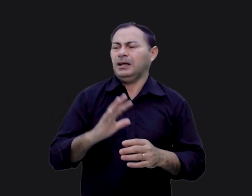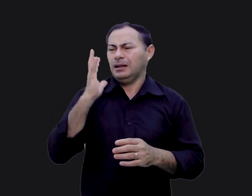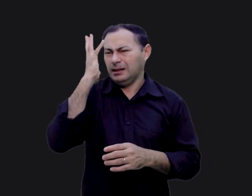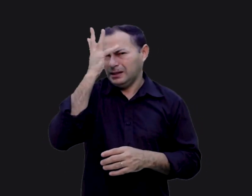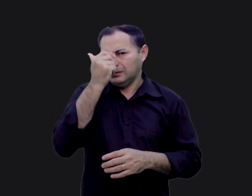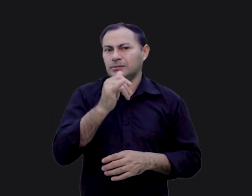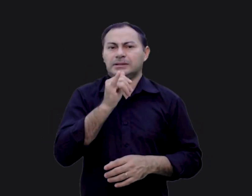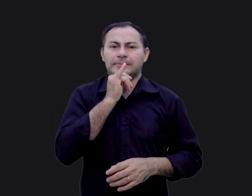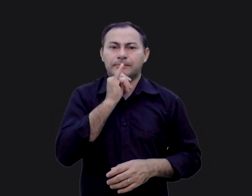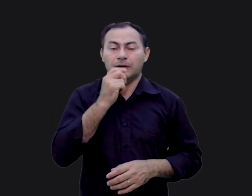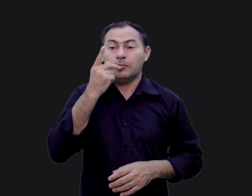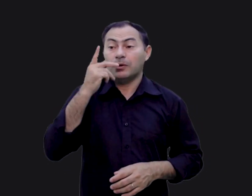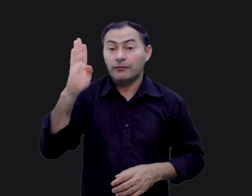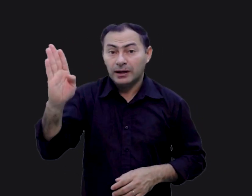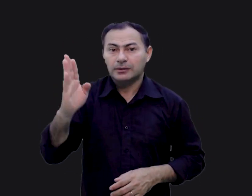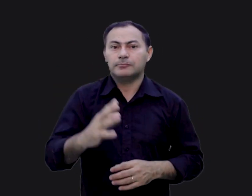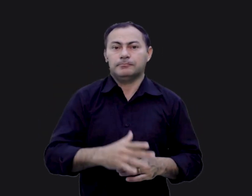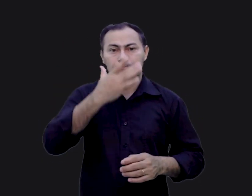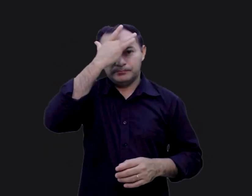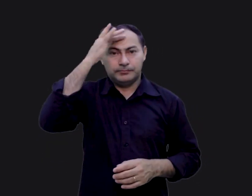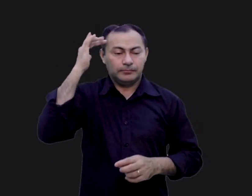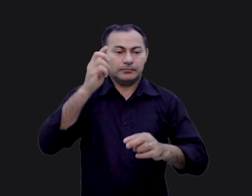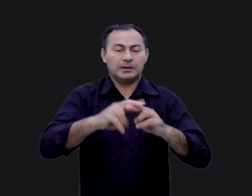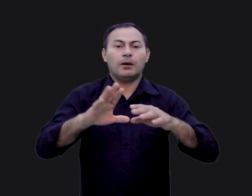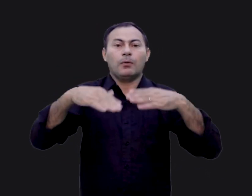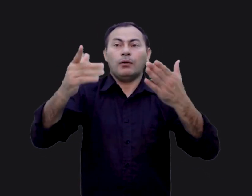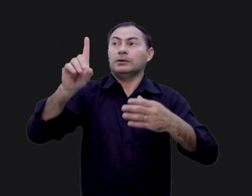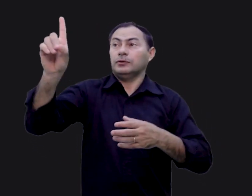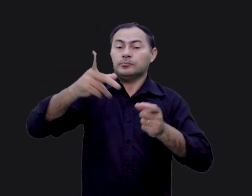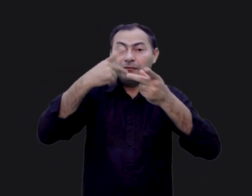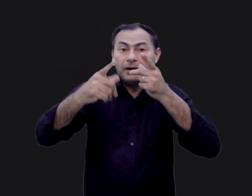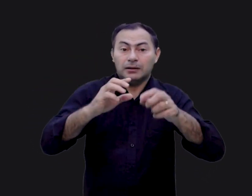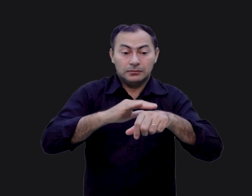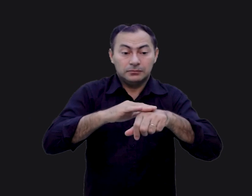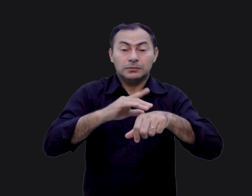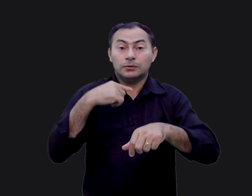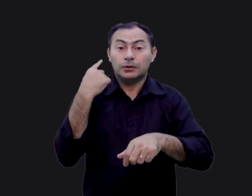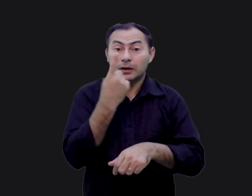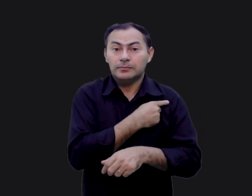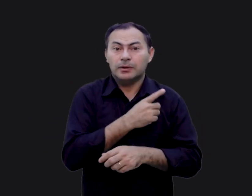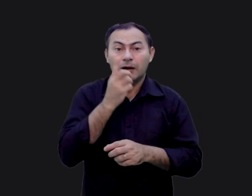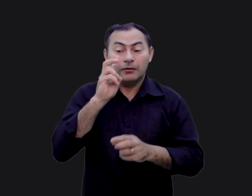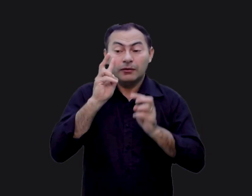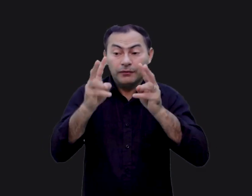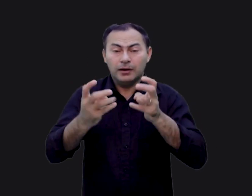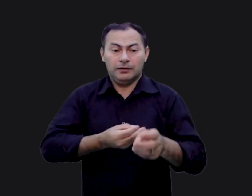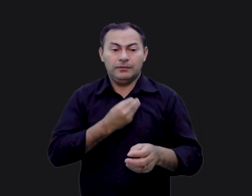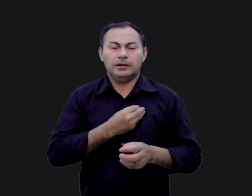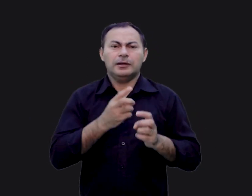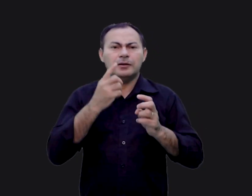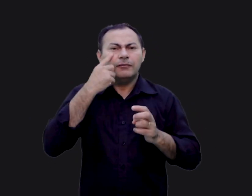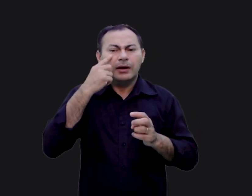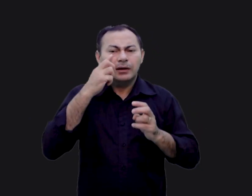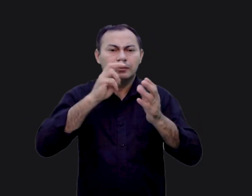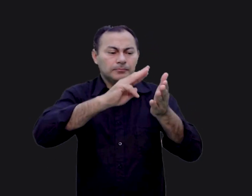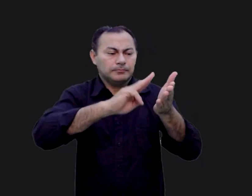são lindos exemplos. Os profetas são as pessoas através das quais Deus fala conosco. Observe a vida deles e ouça suas